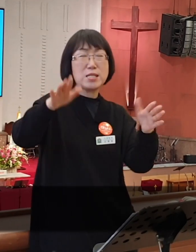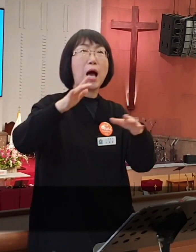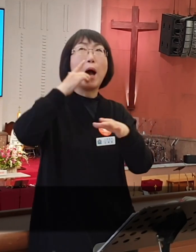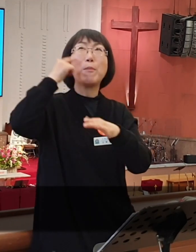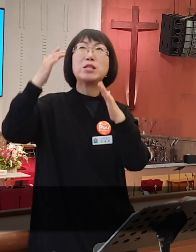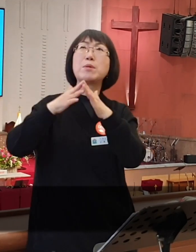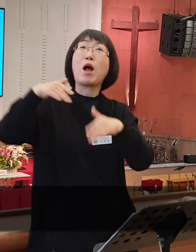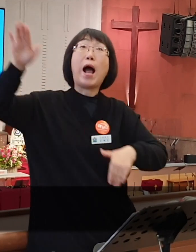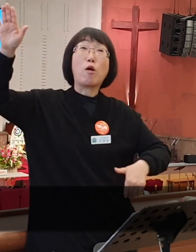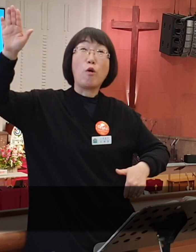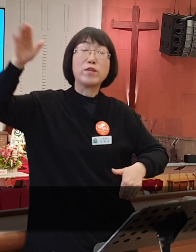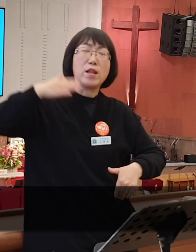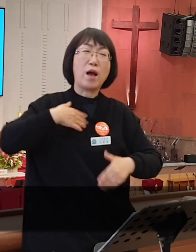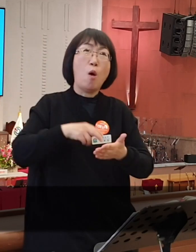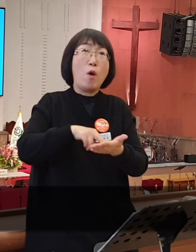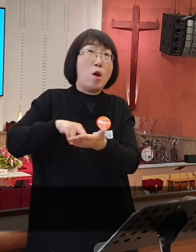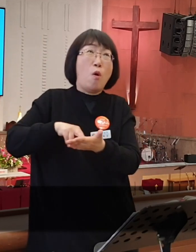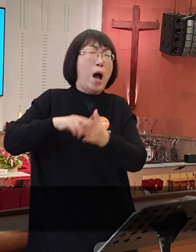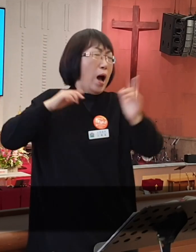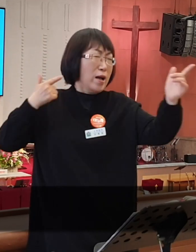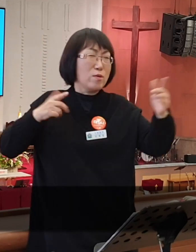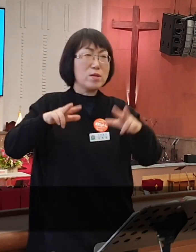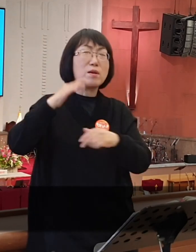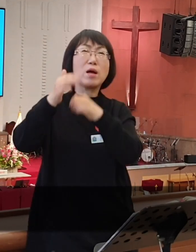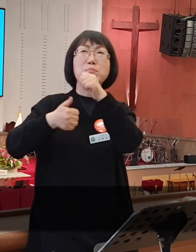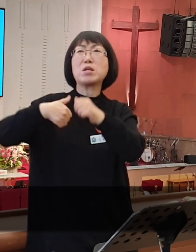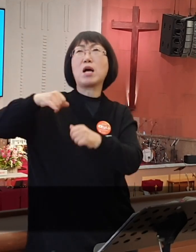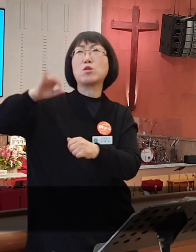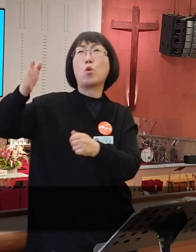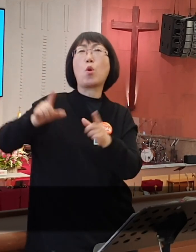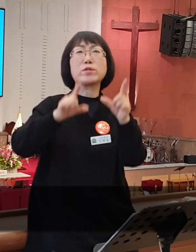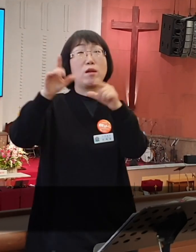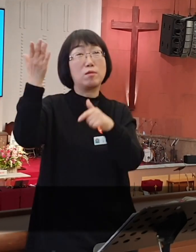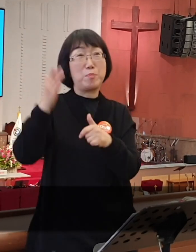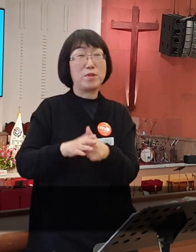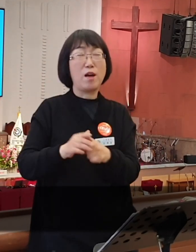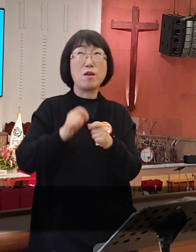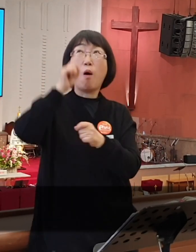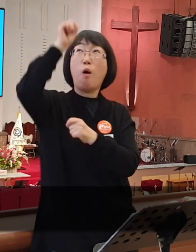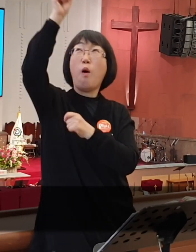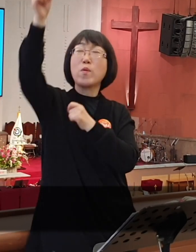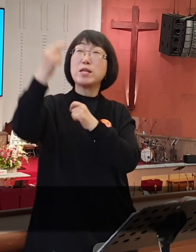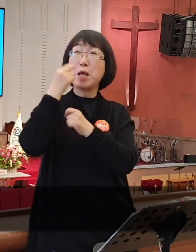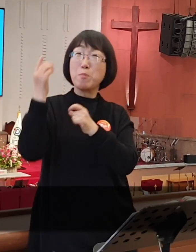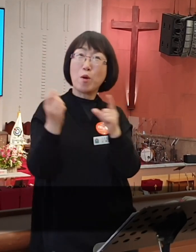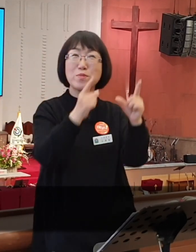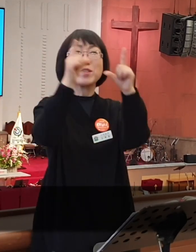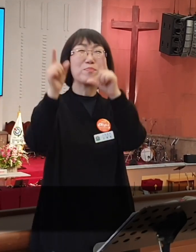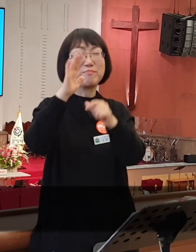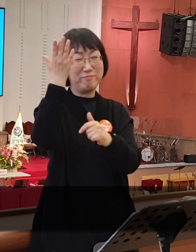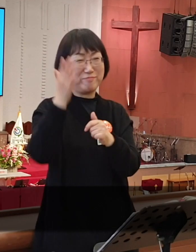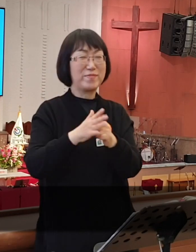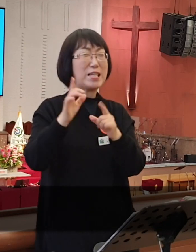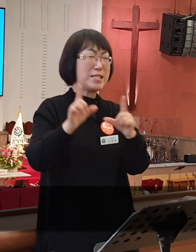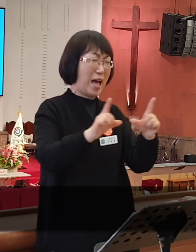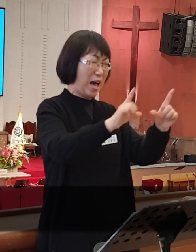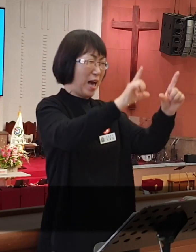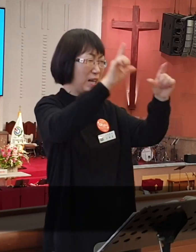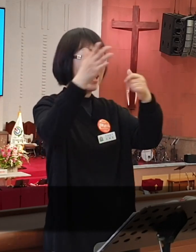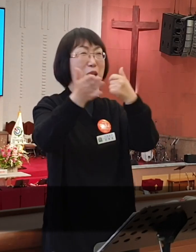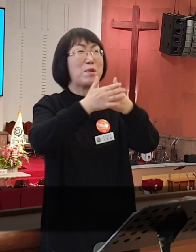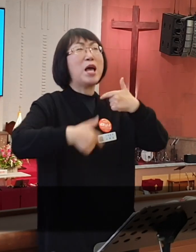아버지의 집으로 갈 겁니다. 내가 외롭다고요? 아니요. 이제 하나님의 자녀로 살 겁니다. 영원한 생명을 누리고 살 겁니다. 삽니다.